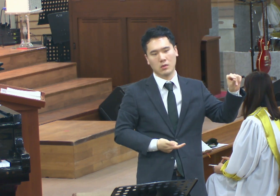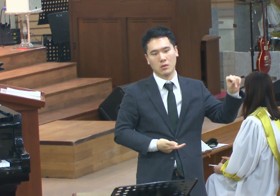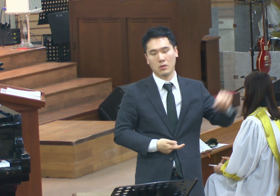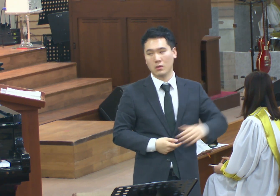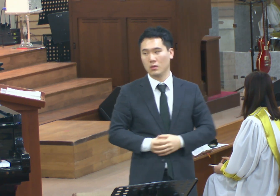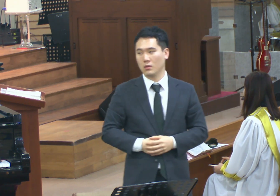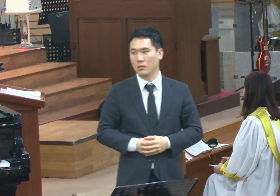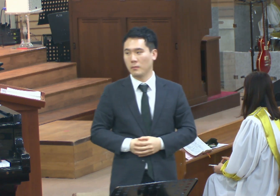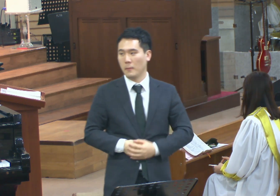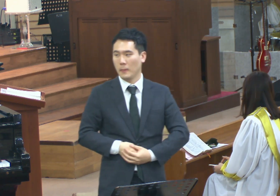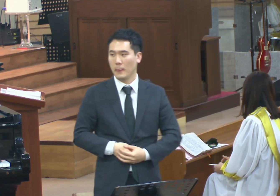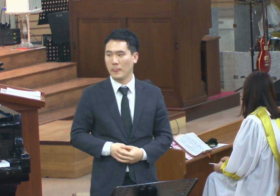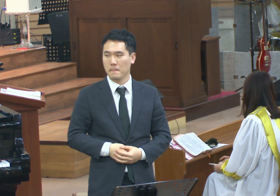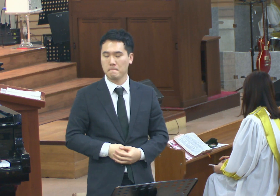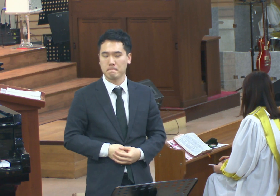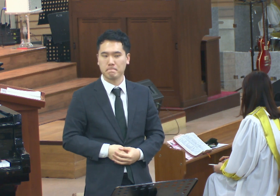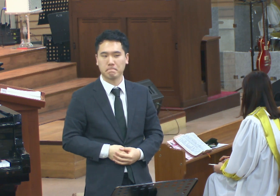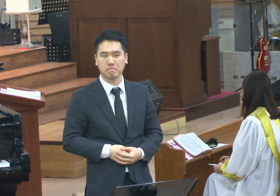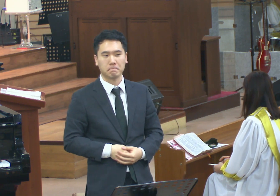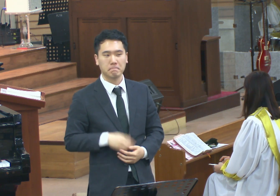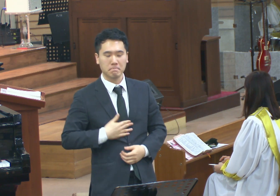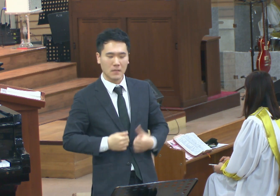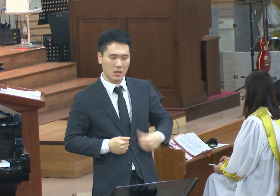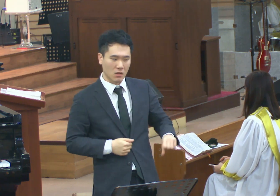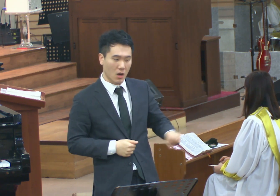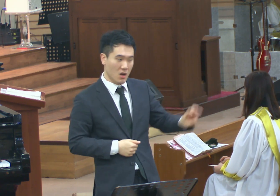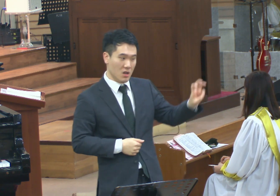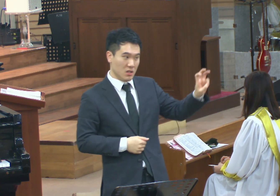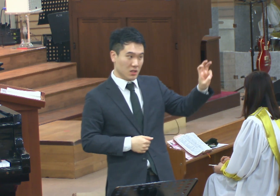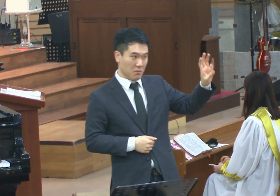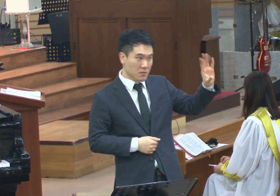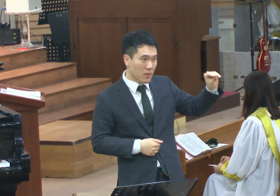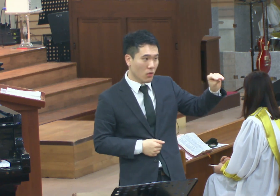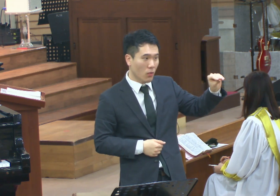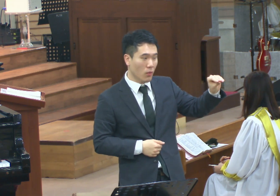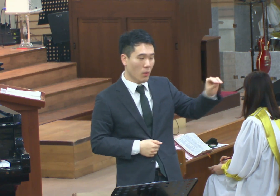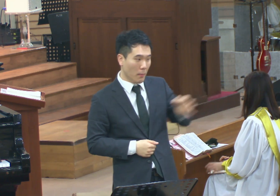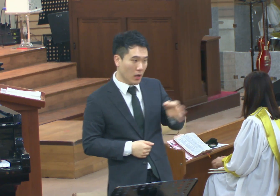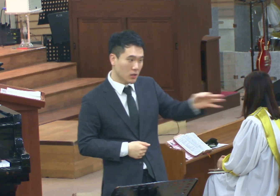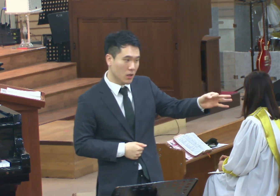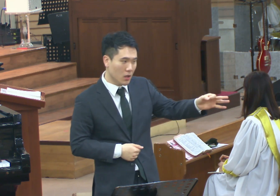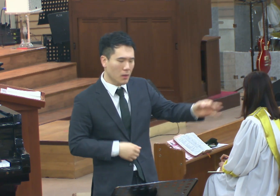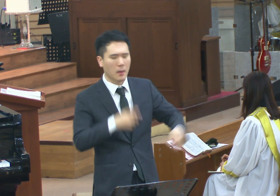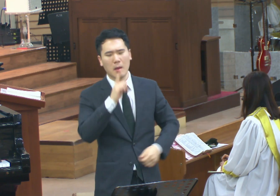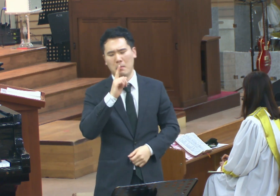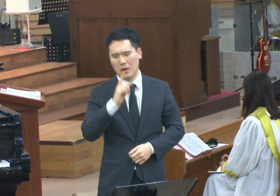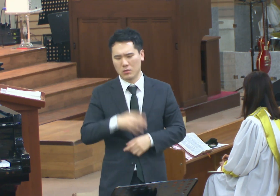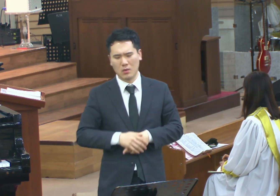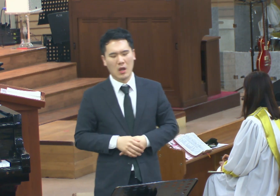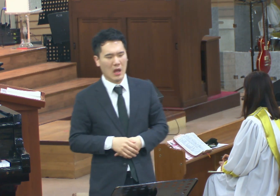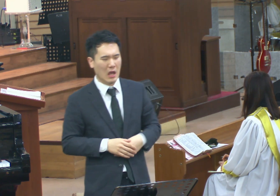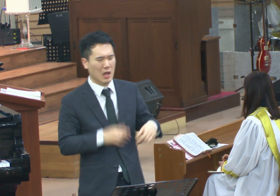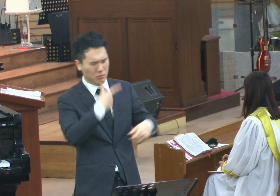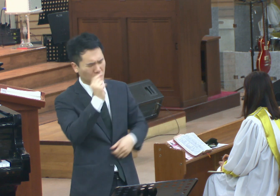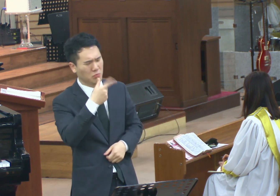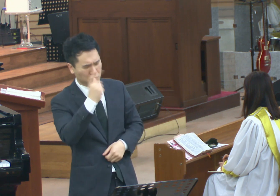그러니까 아이들이 한 30만 원 받는다 그러면 말이라도 50은 줘야지, 그런다 그래서 50